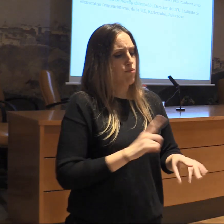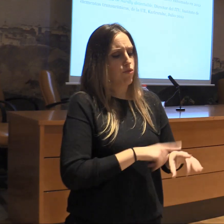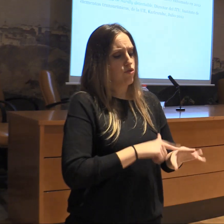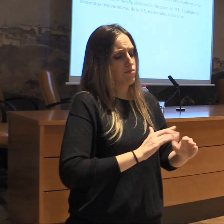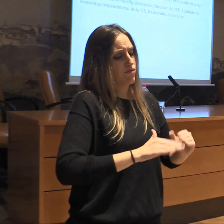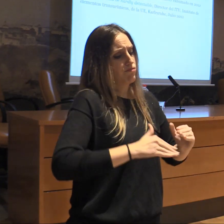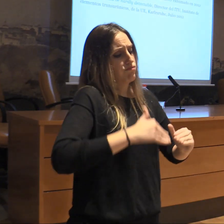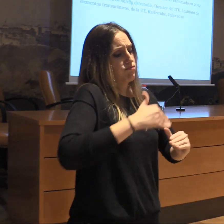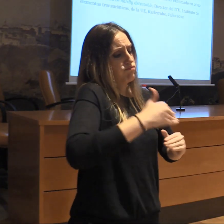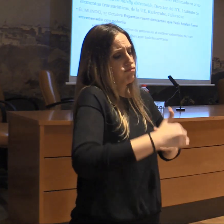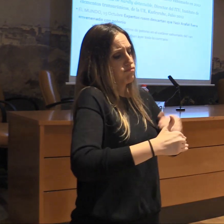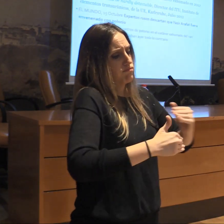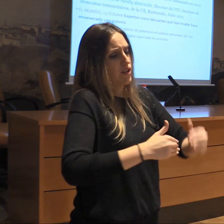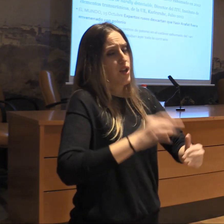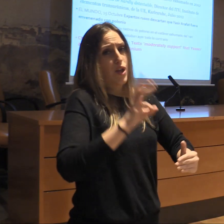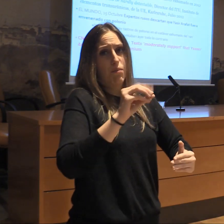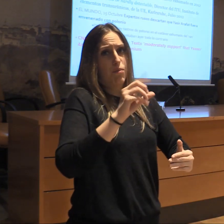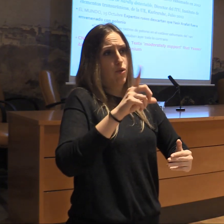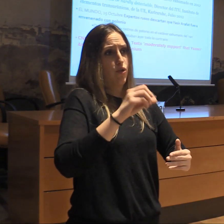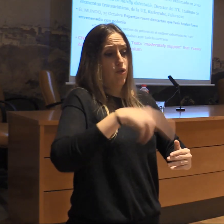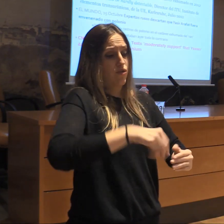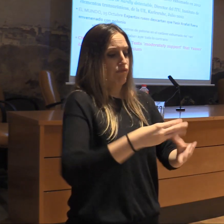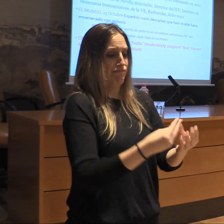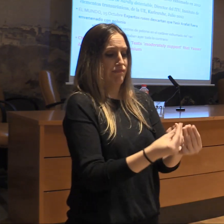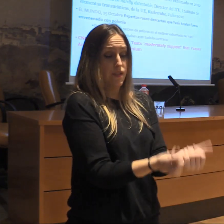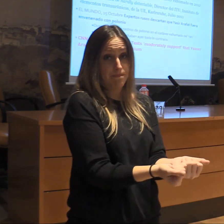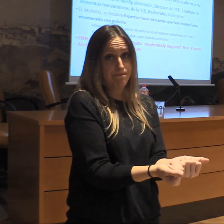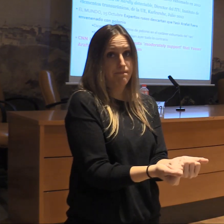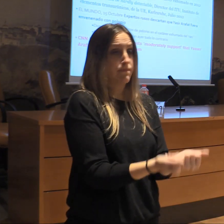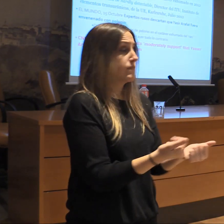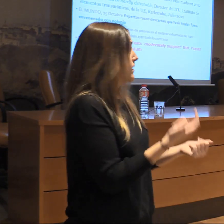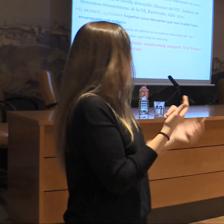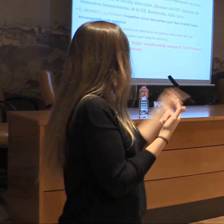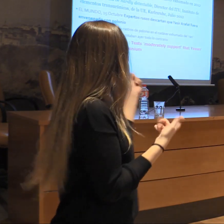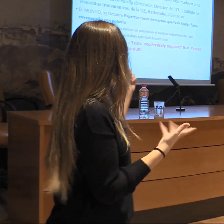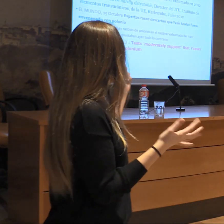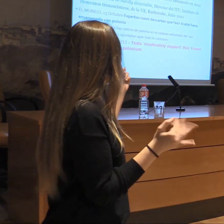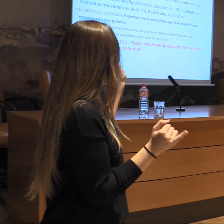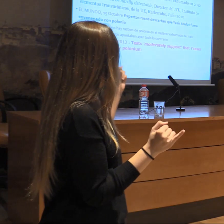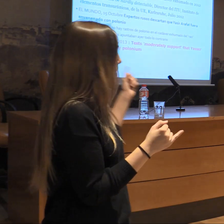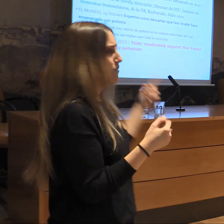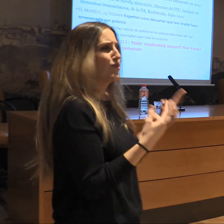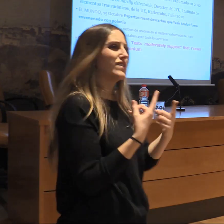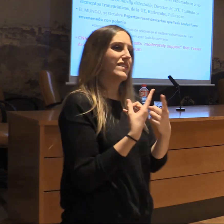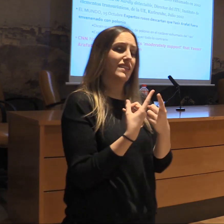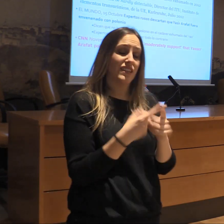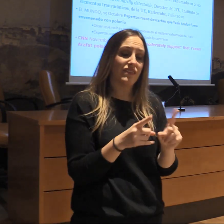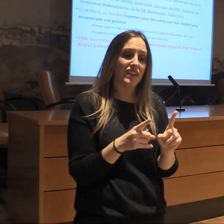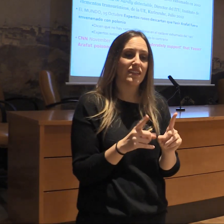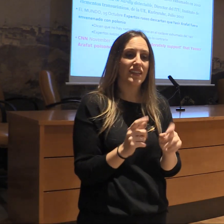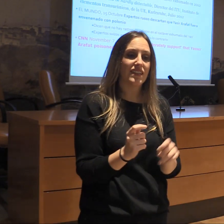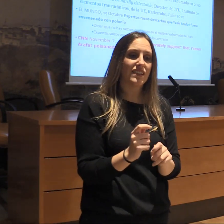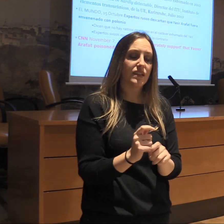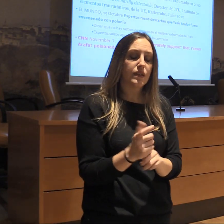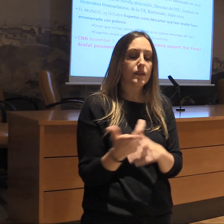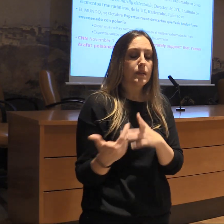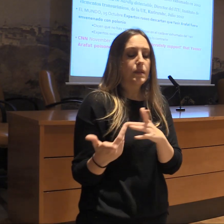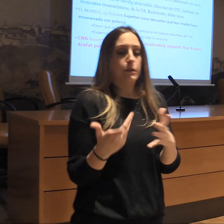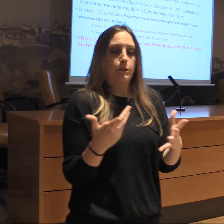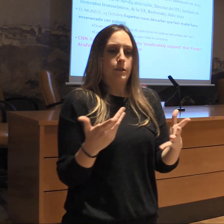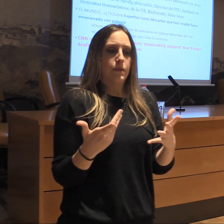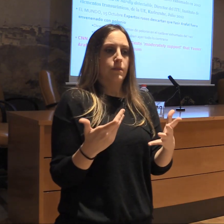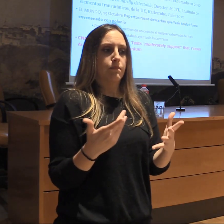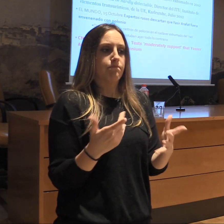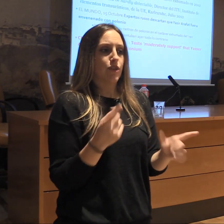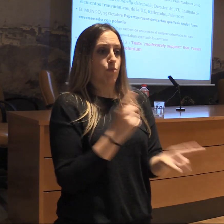tiempo, el polonio se había desintegrado, entonces aquí tenemos varias noticias aparentemente contradictorias. El problema es que ese polonio,